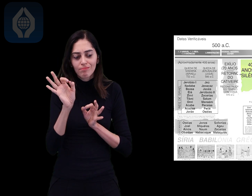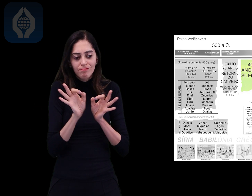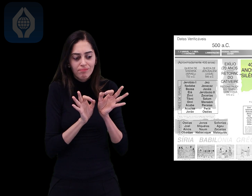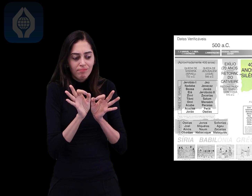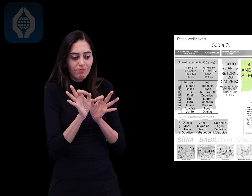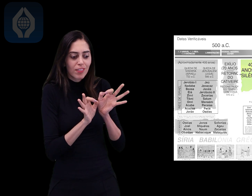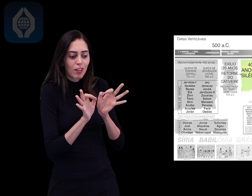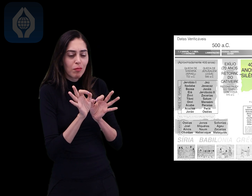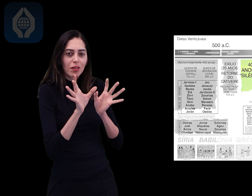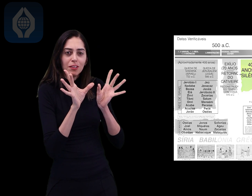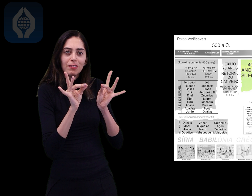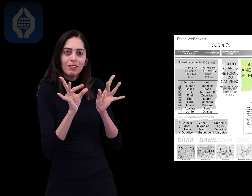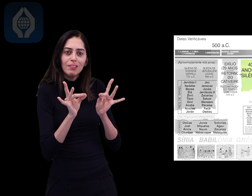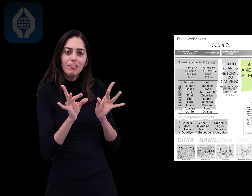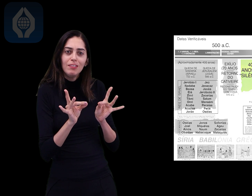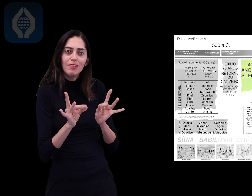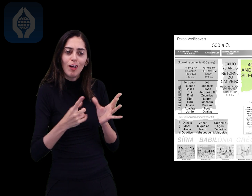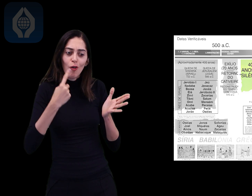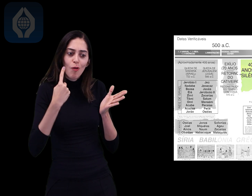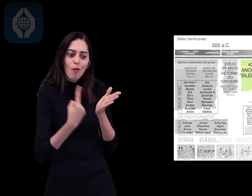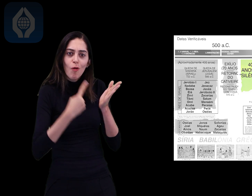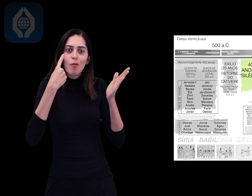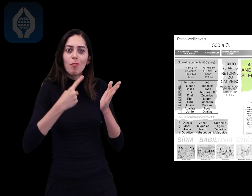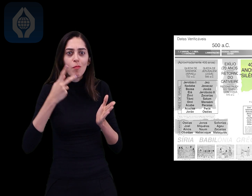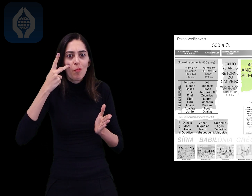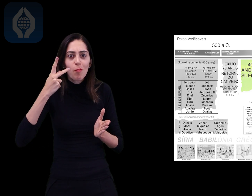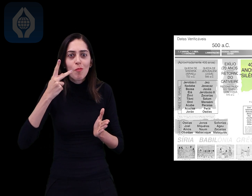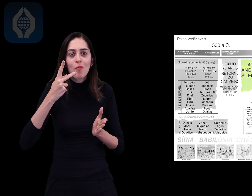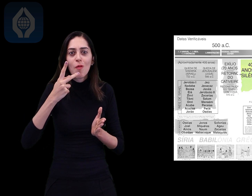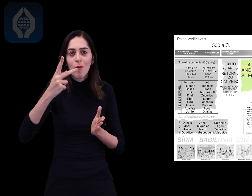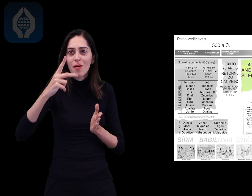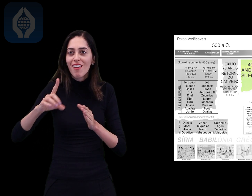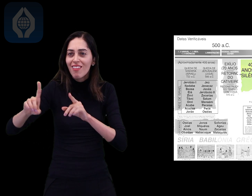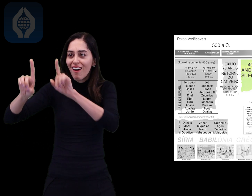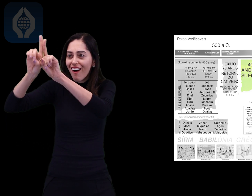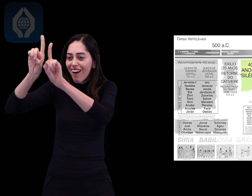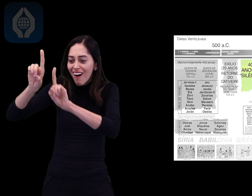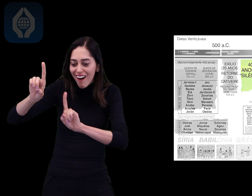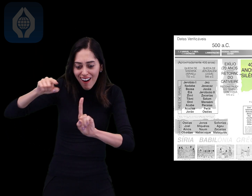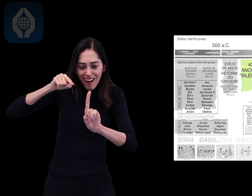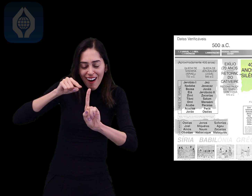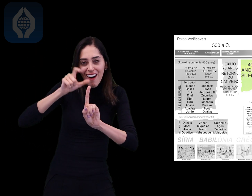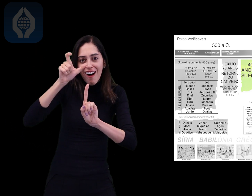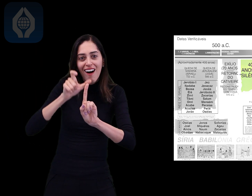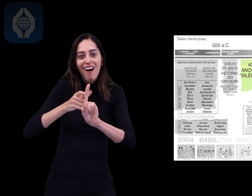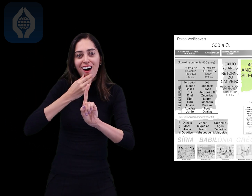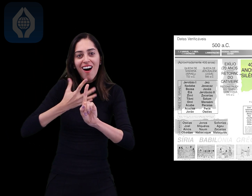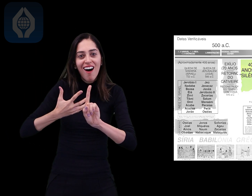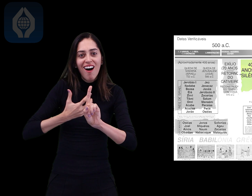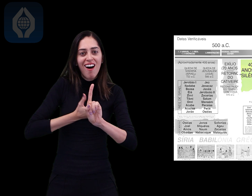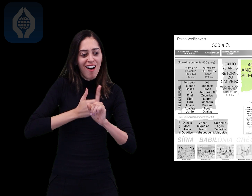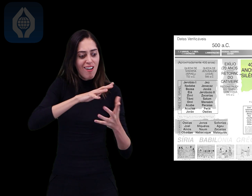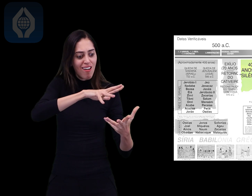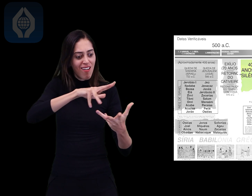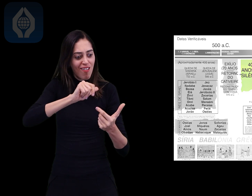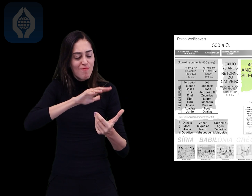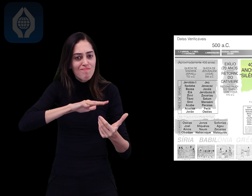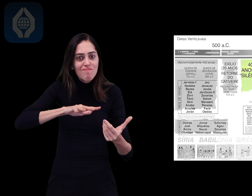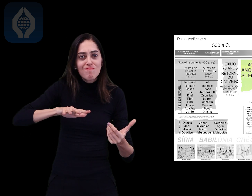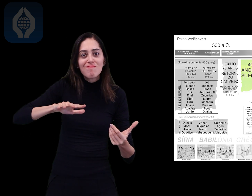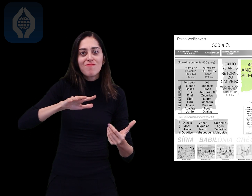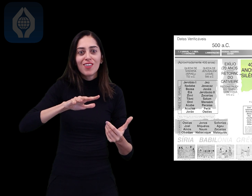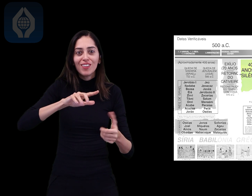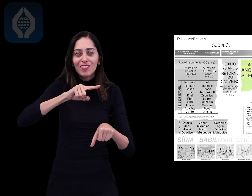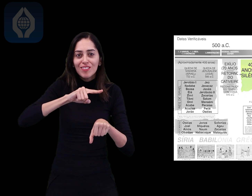de enviar um Salvador para o mundo inteiro. O tempo era chegado, Deus estava pronto para fazer o que tinha prometido no